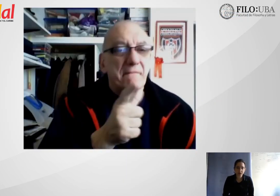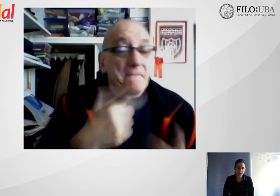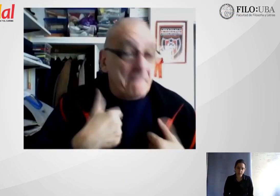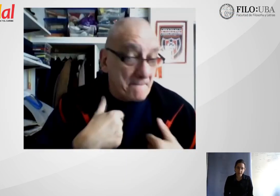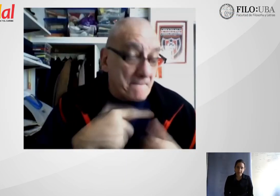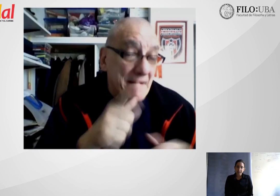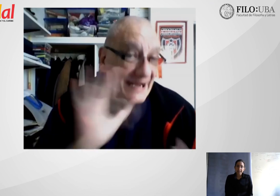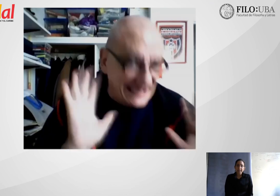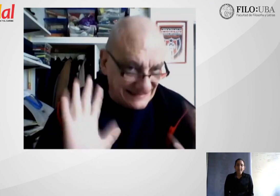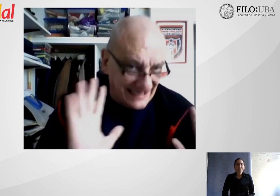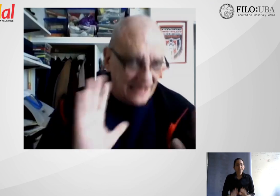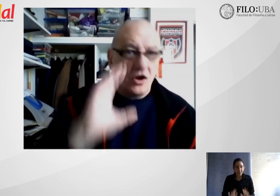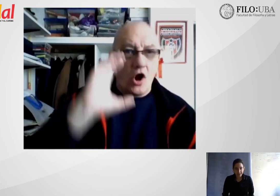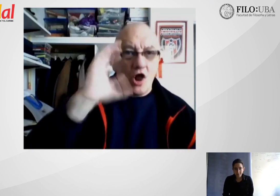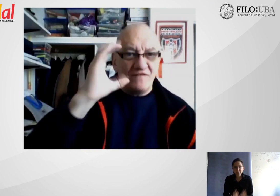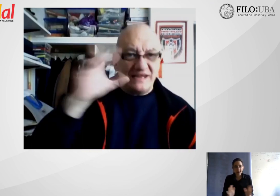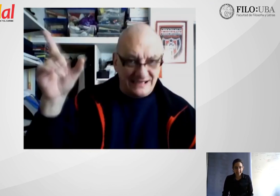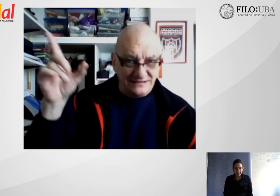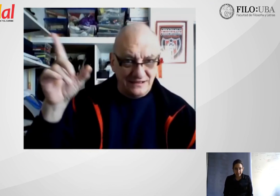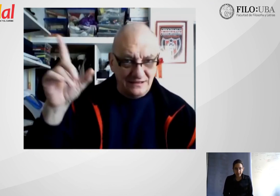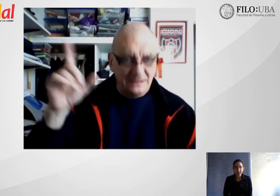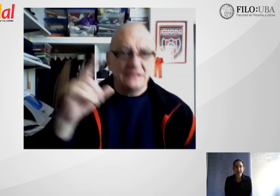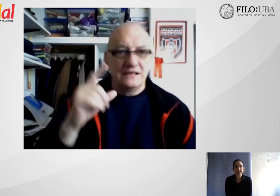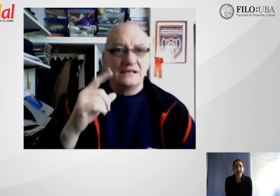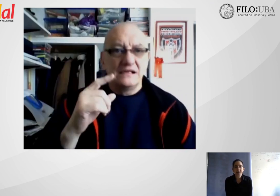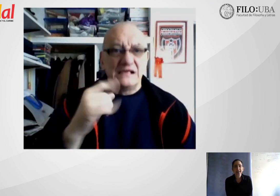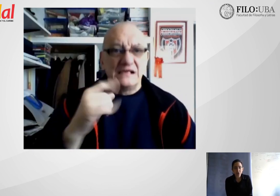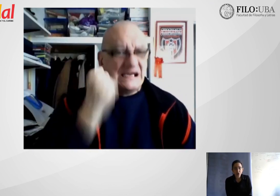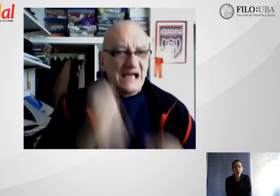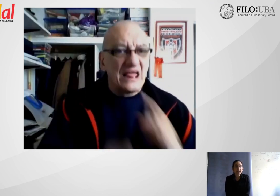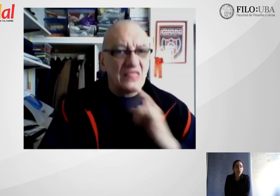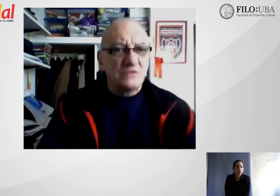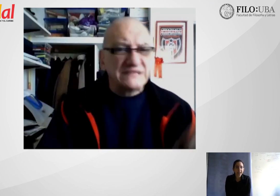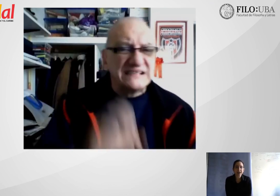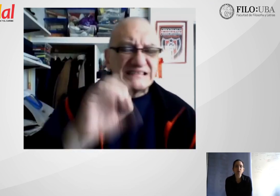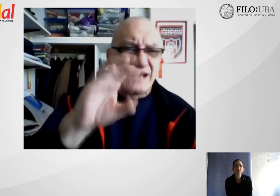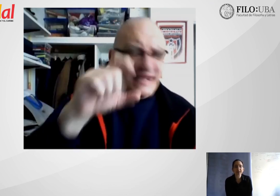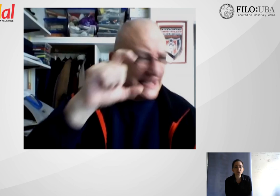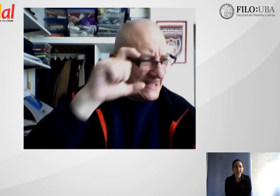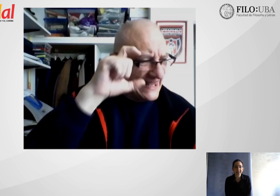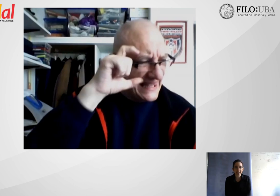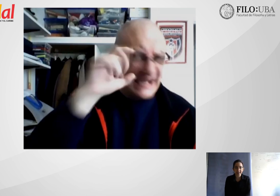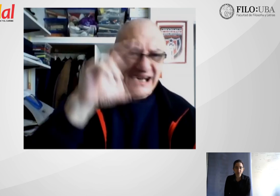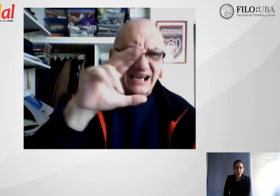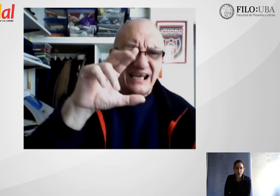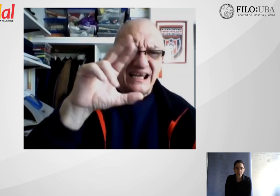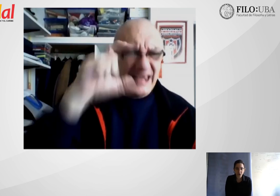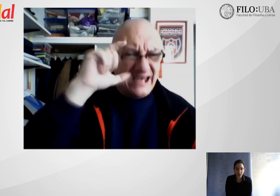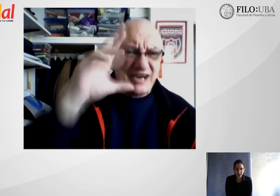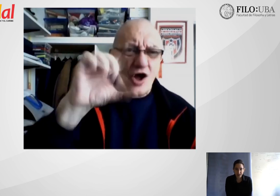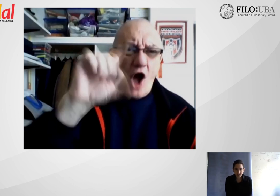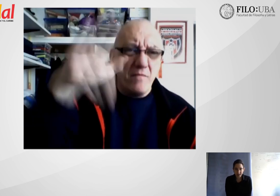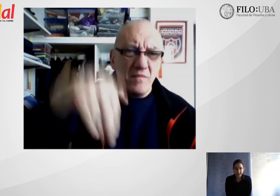Te voy a contar. Desde mi parecer, creo que la Confederación Argentina de